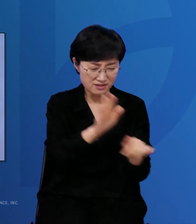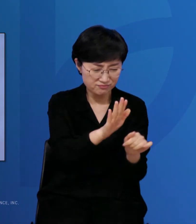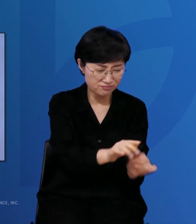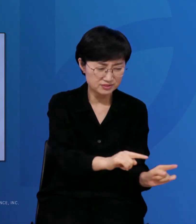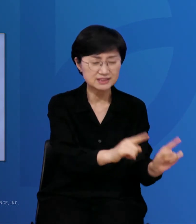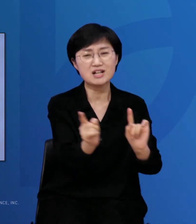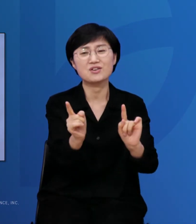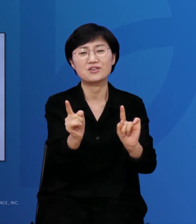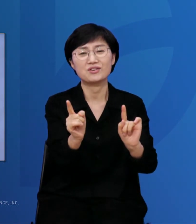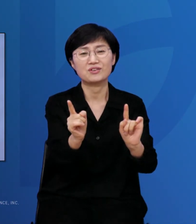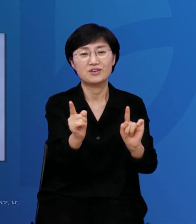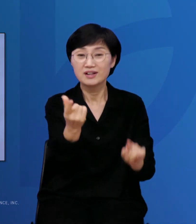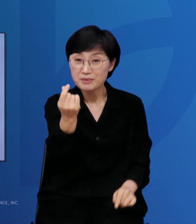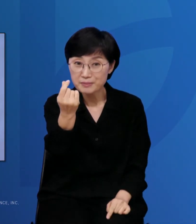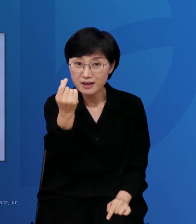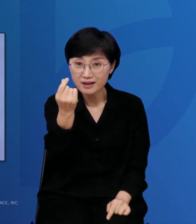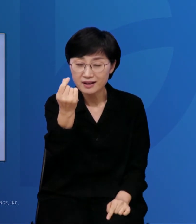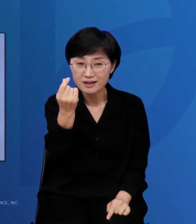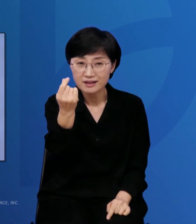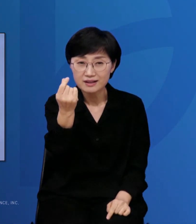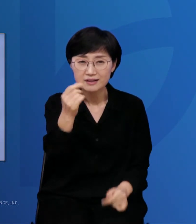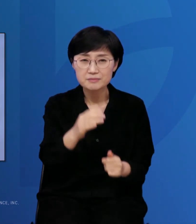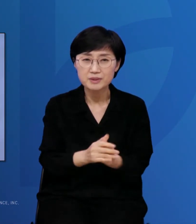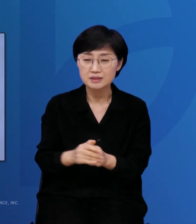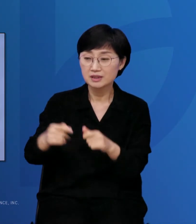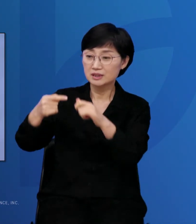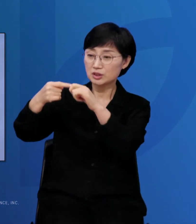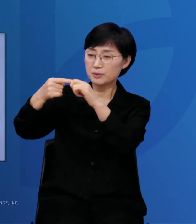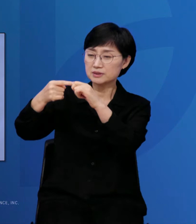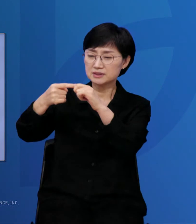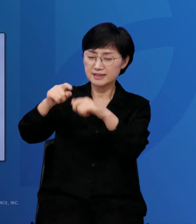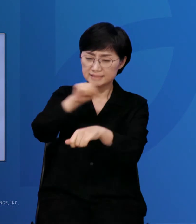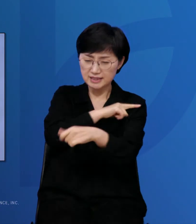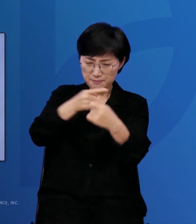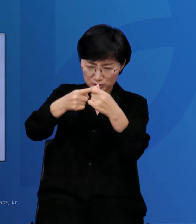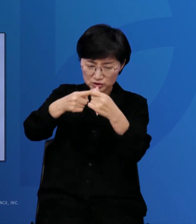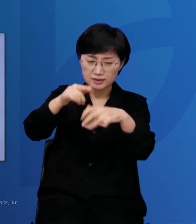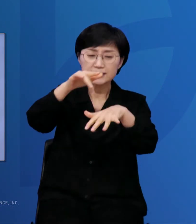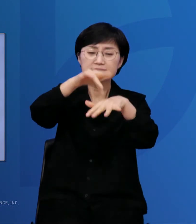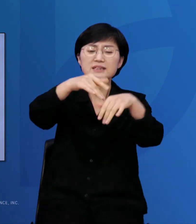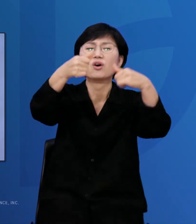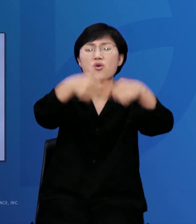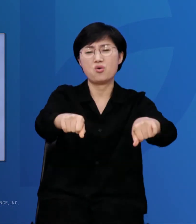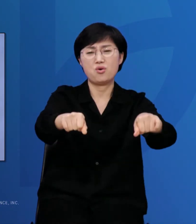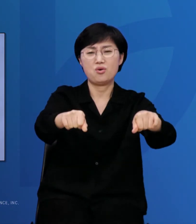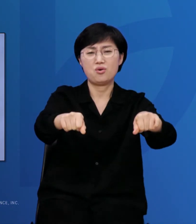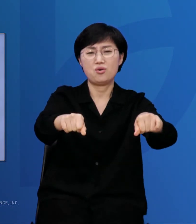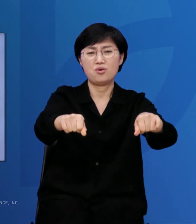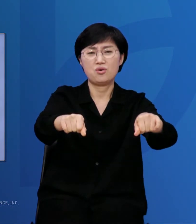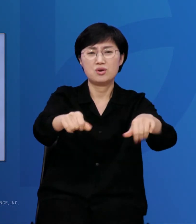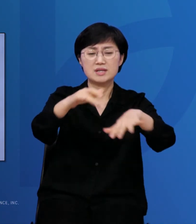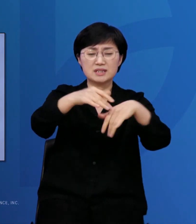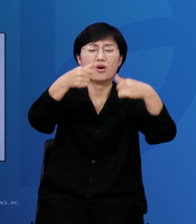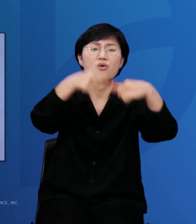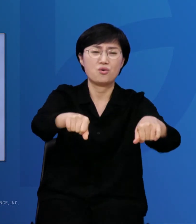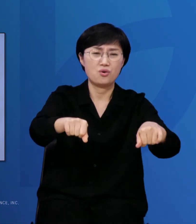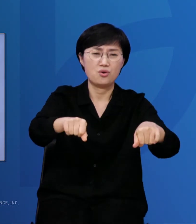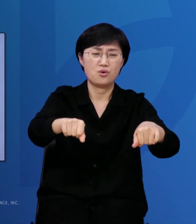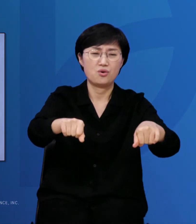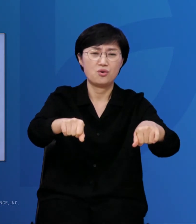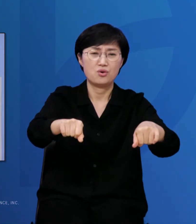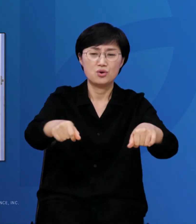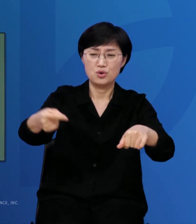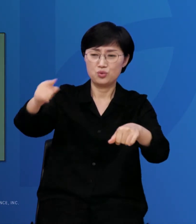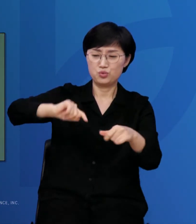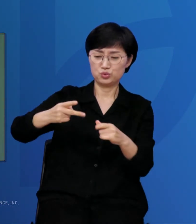먼저 할 것은 뭡니까? 완전히 사단을 꺾어버리는 교회. 이 교회입니다.